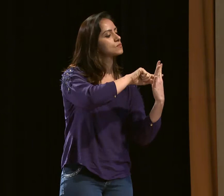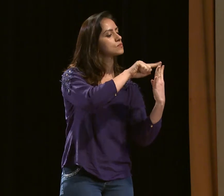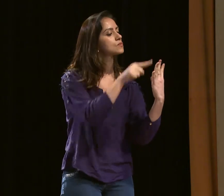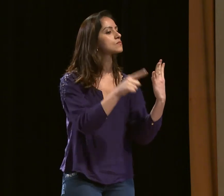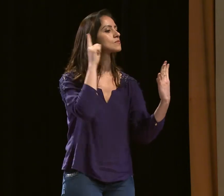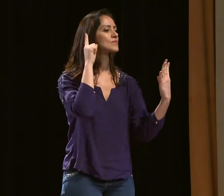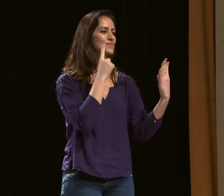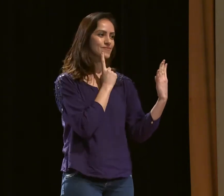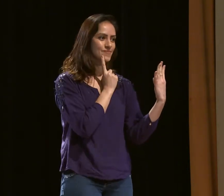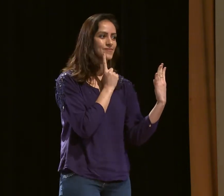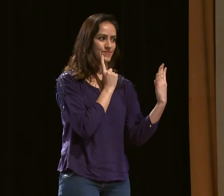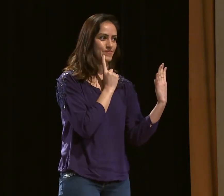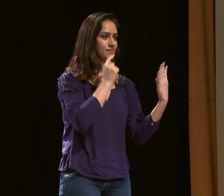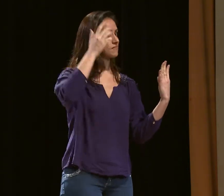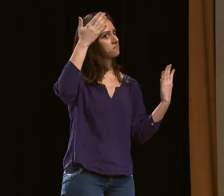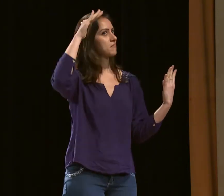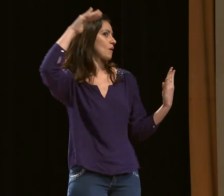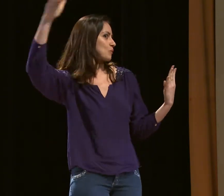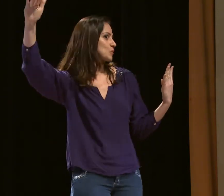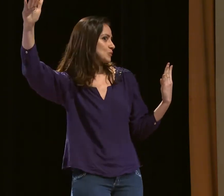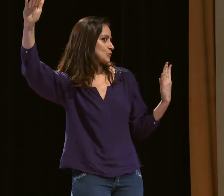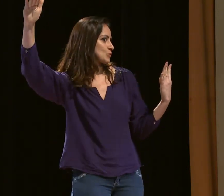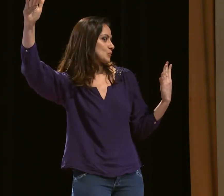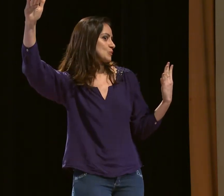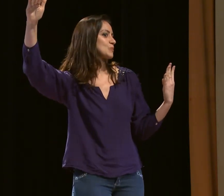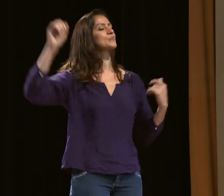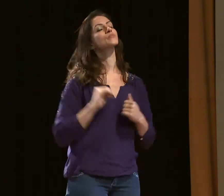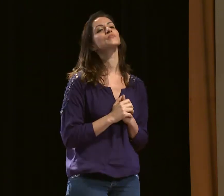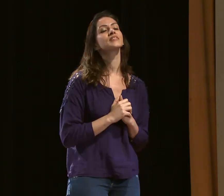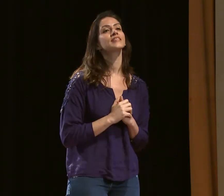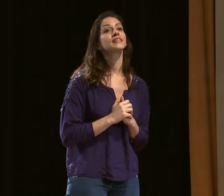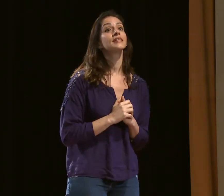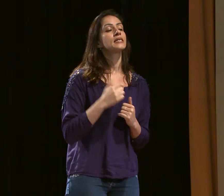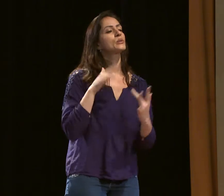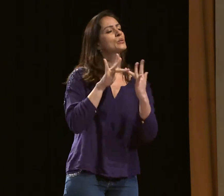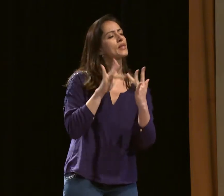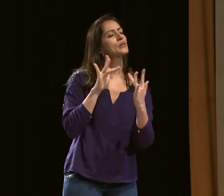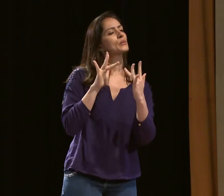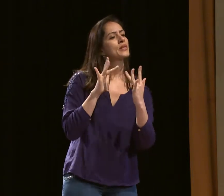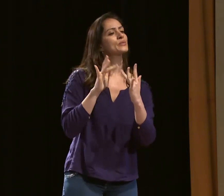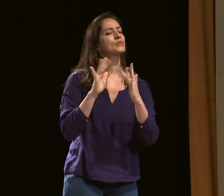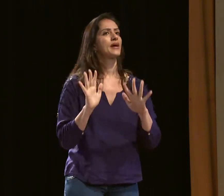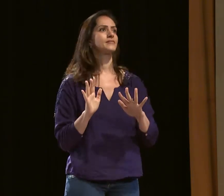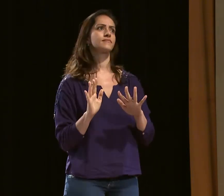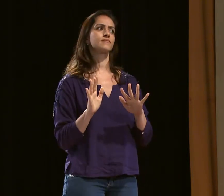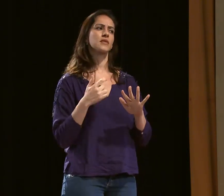eu conheci quatro surdos, né? Aqui, quatro surdos adultos. E aí, com contato com